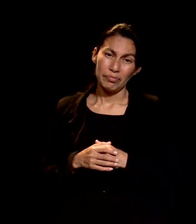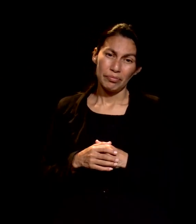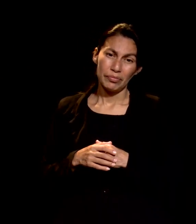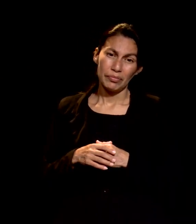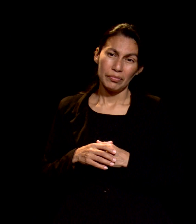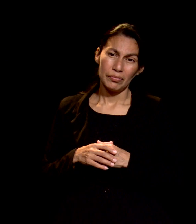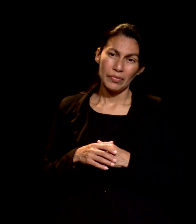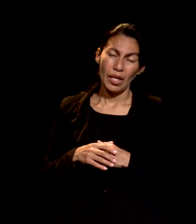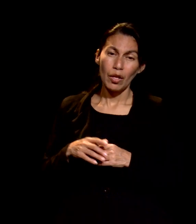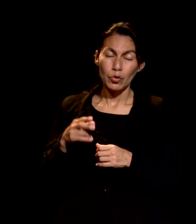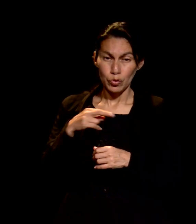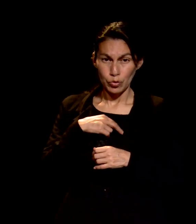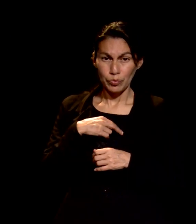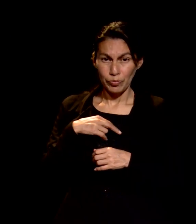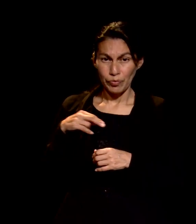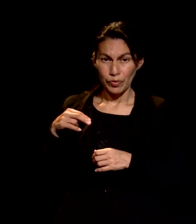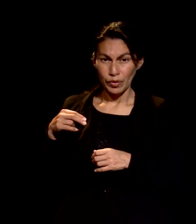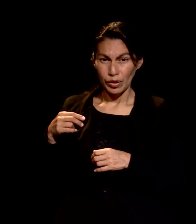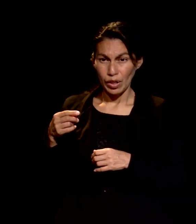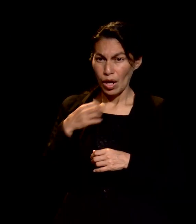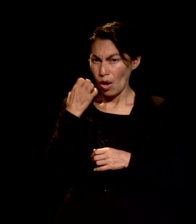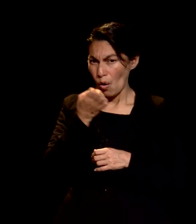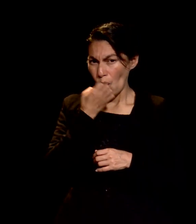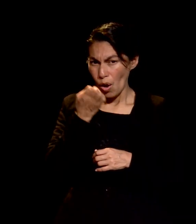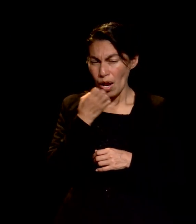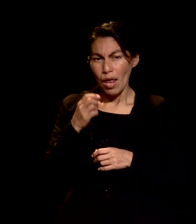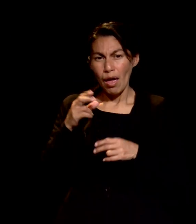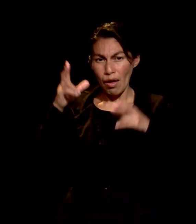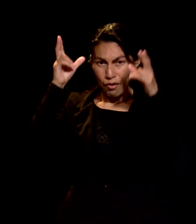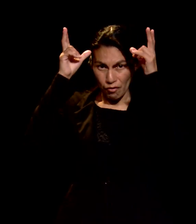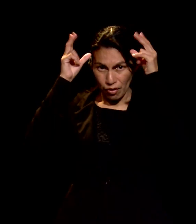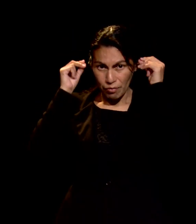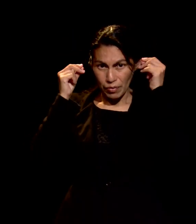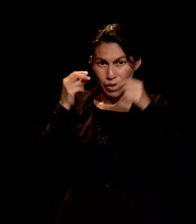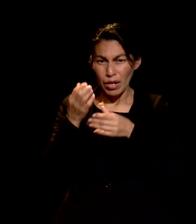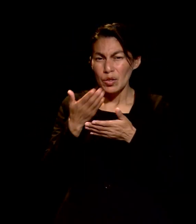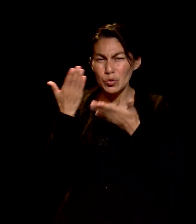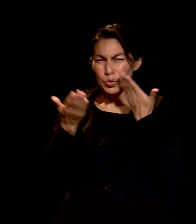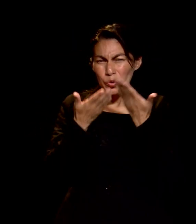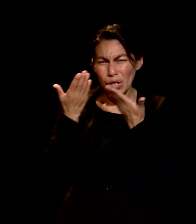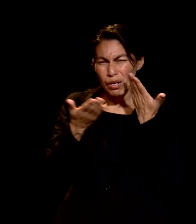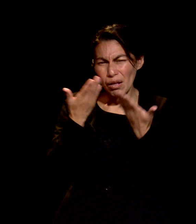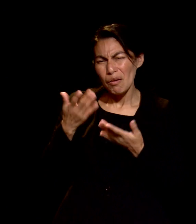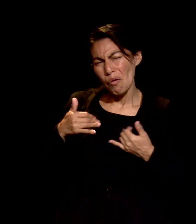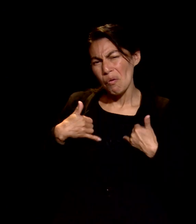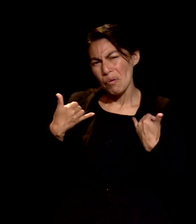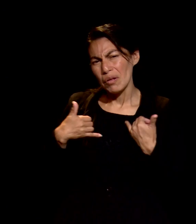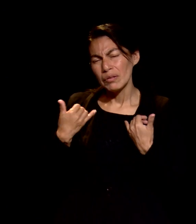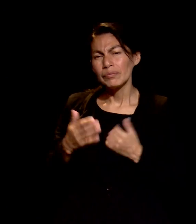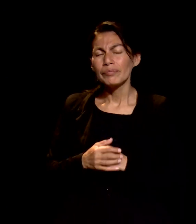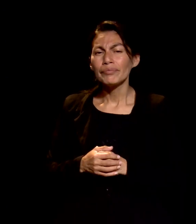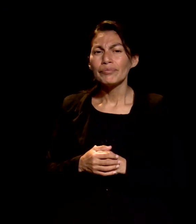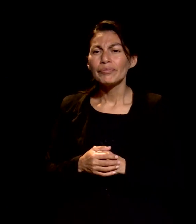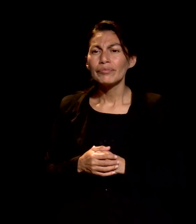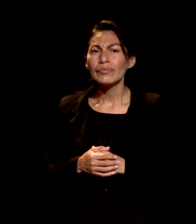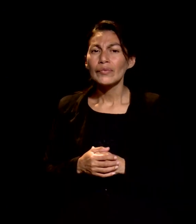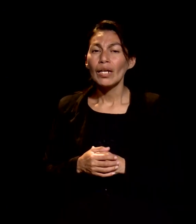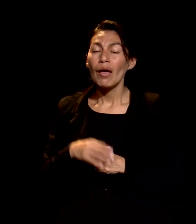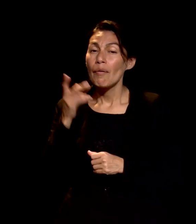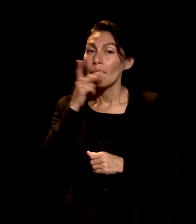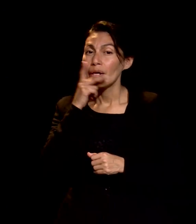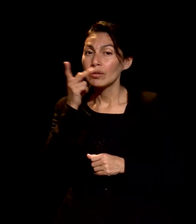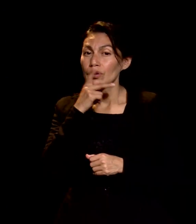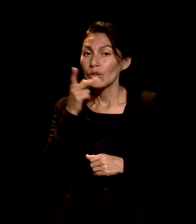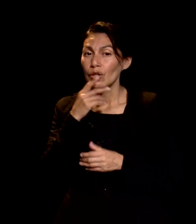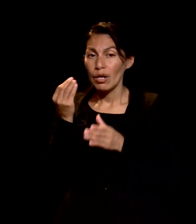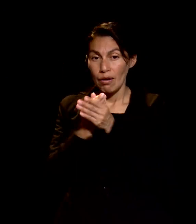teníamos una clase de Biblia en las instituciones cristianas tenemos esa clase. y el pastor